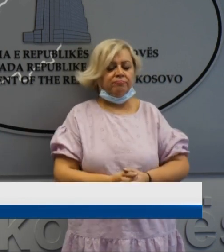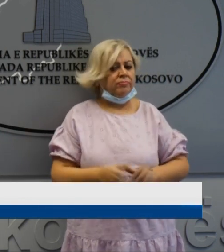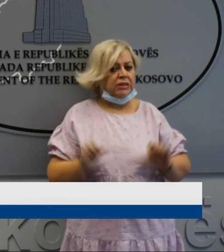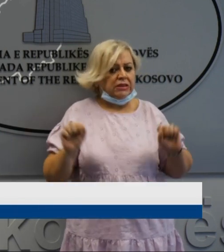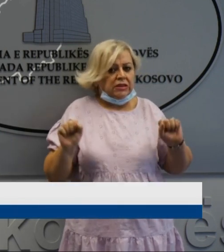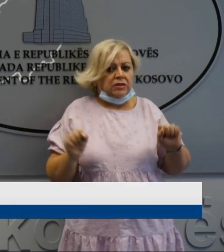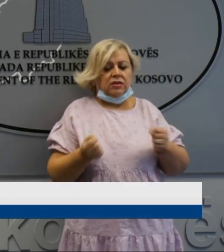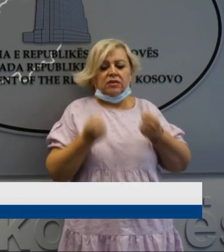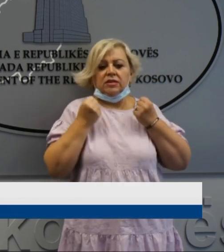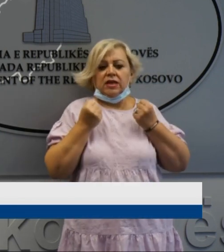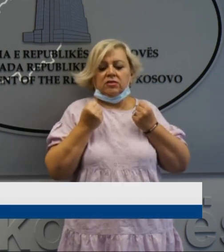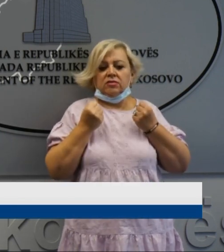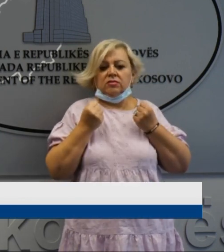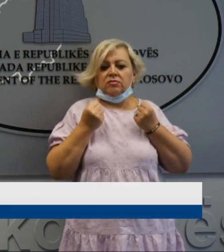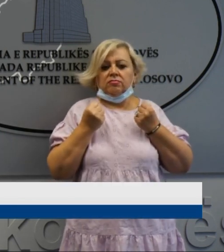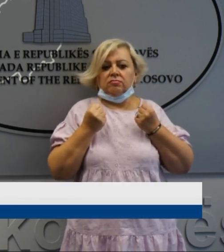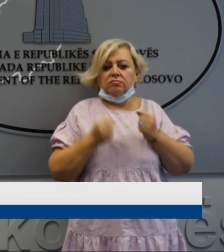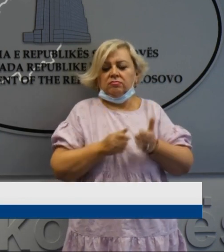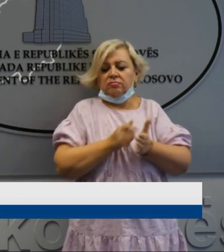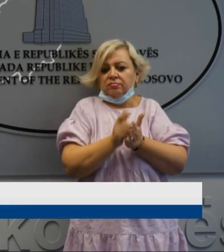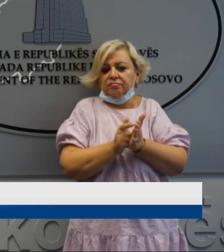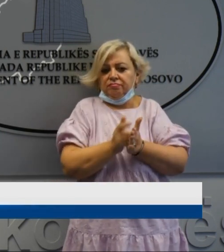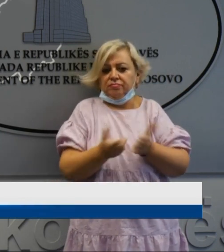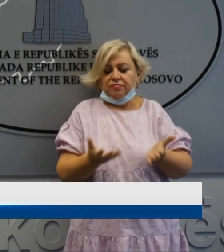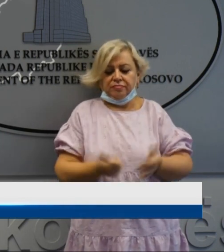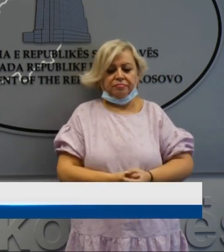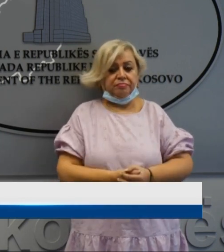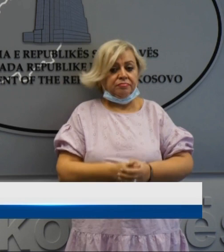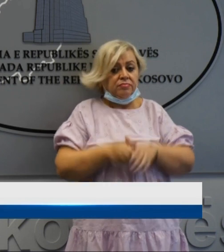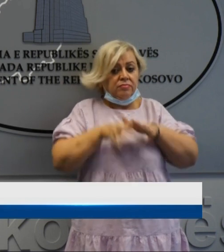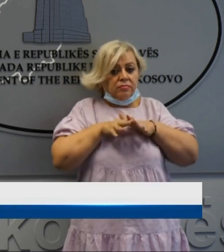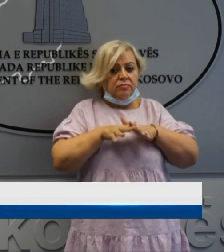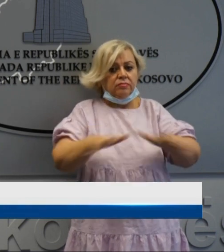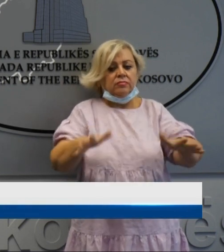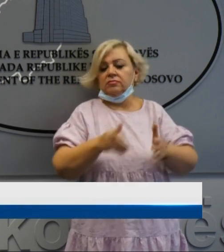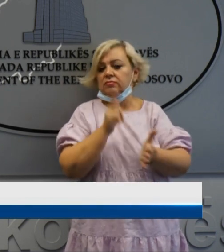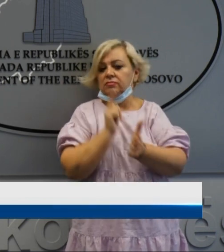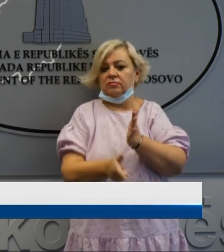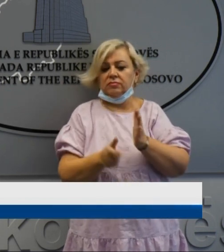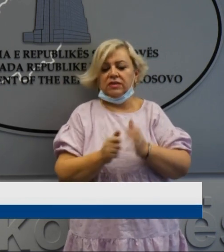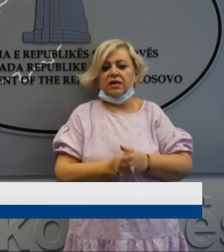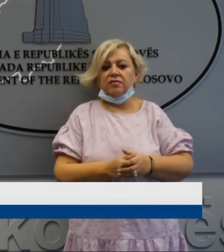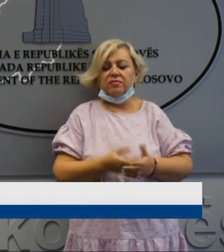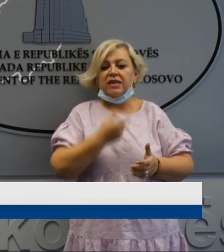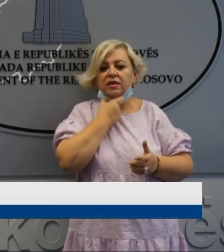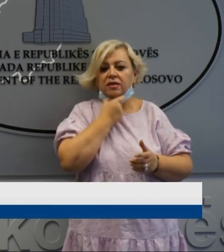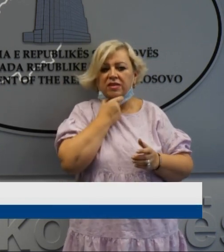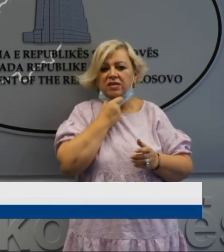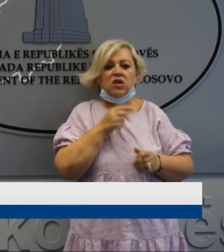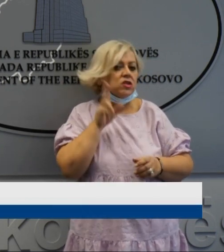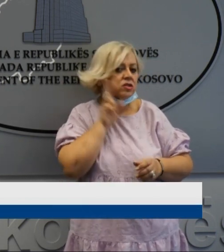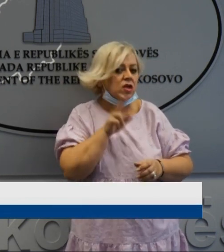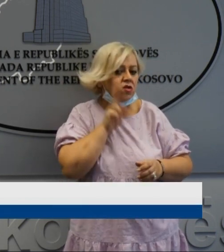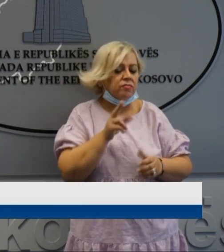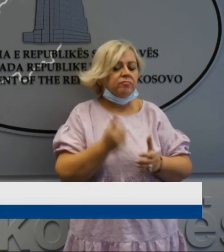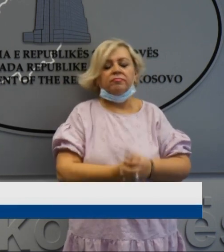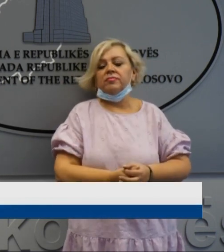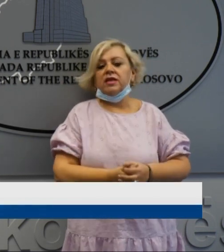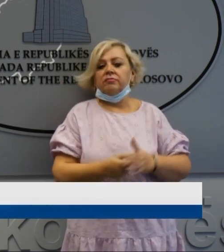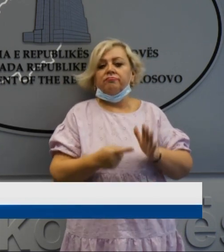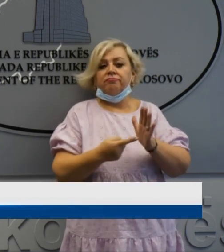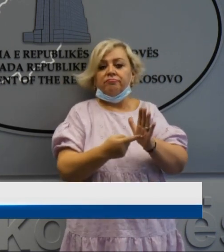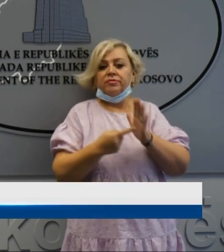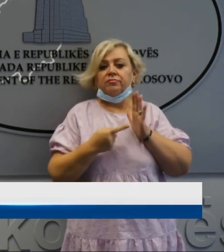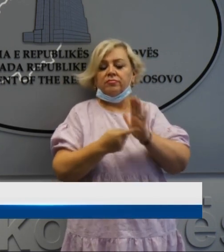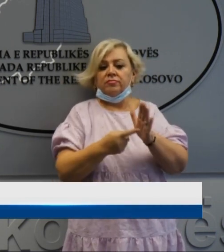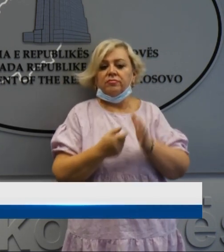agresiv respirator për momentin. Shpërndarja e tij është më e shpejtë se sa gripi i zakonshëm dhe ekuivalente